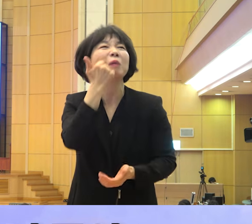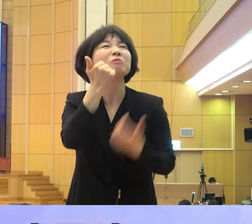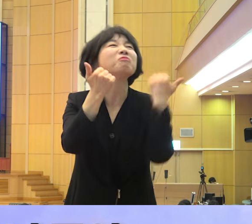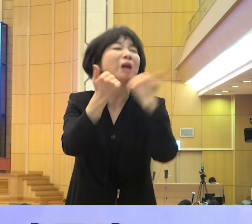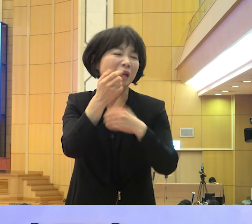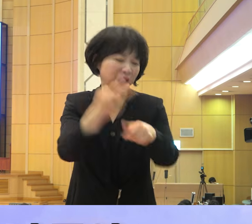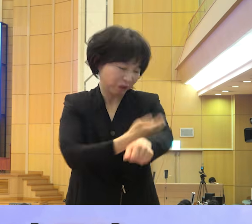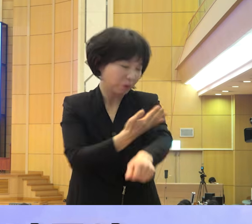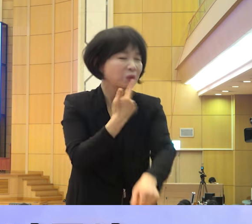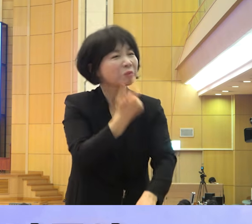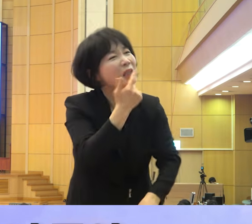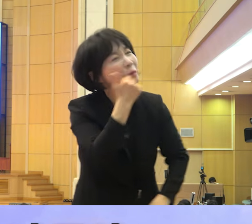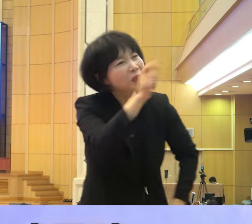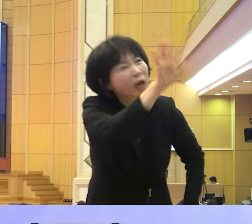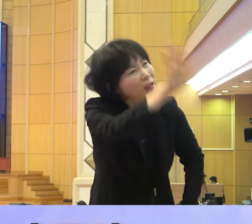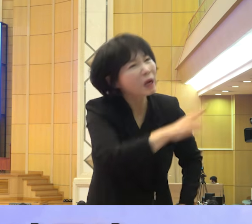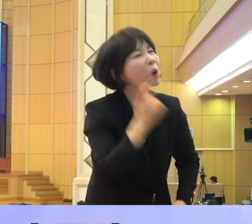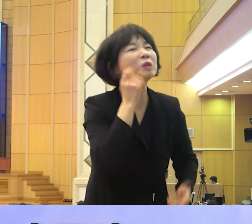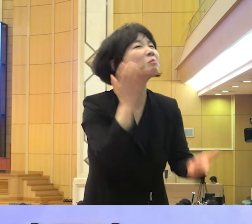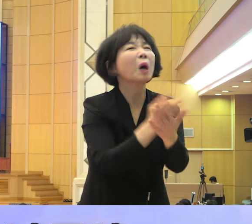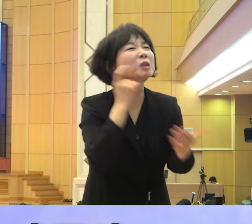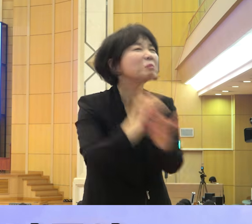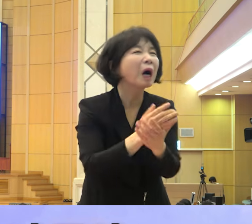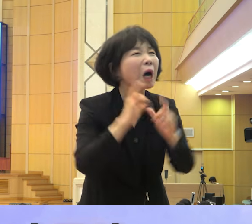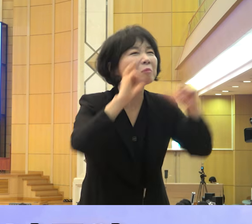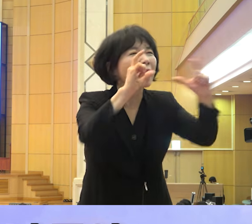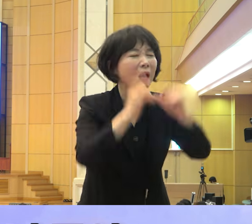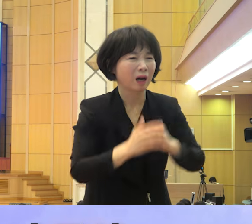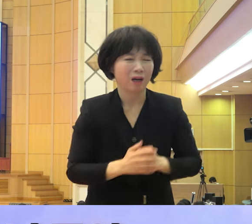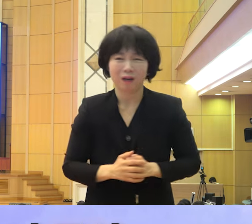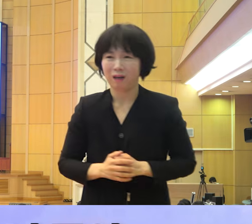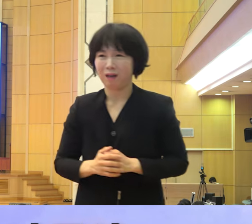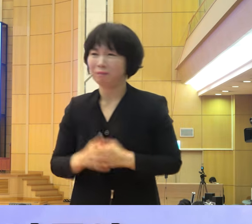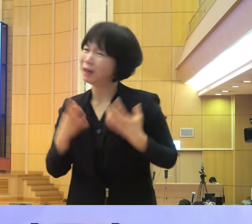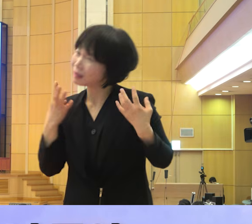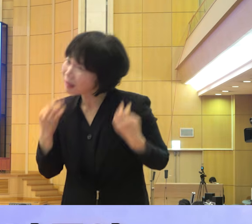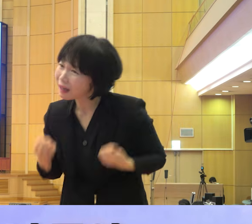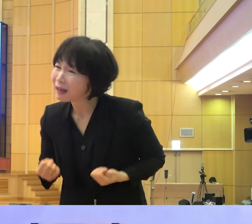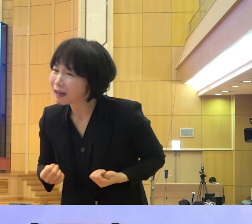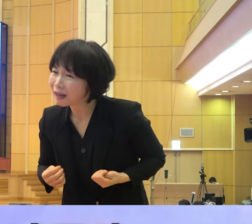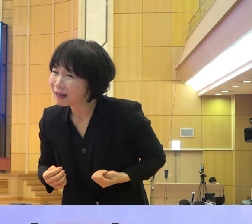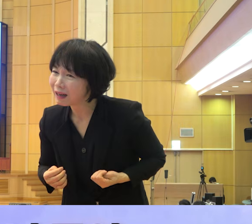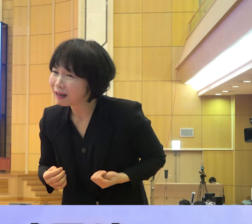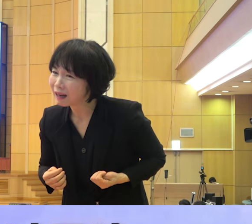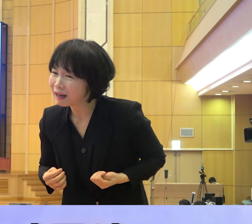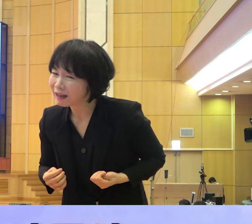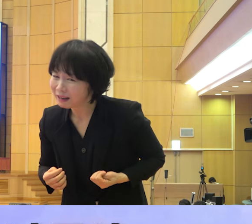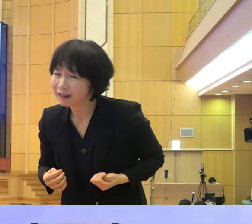없으니 오는 그를 내가 마지막 날에 다시 살려주리라.